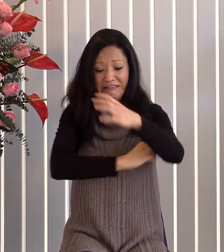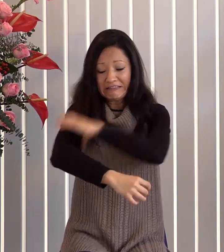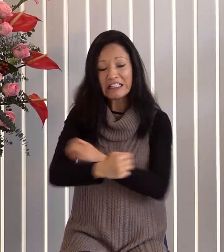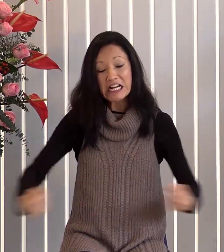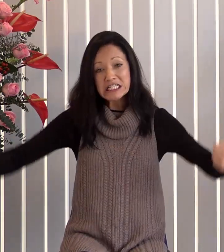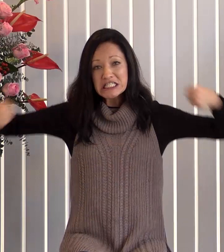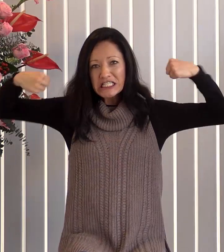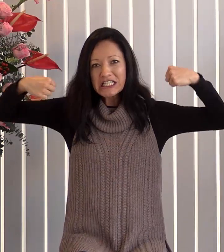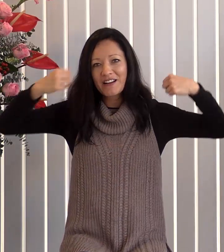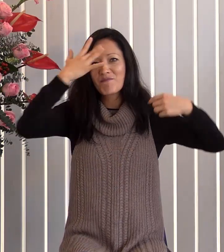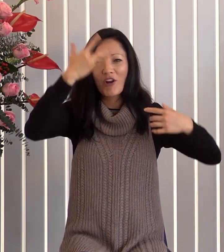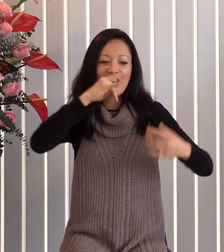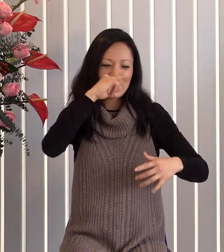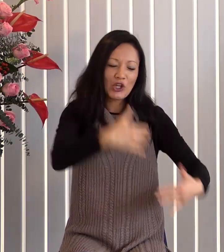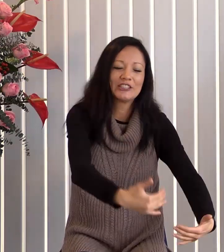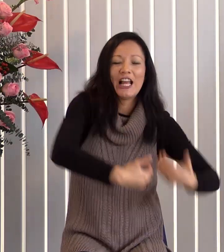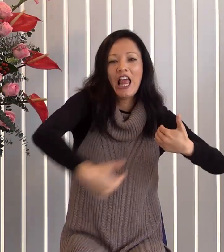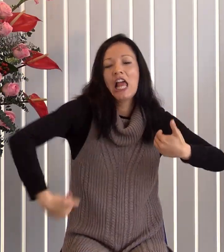cargar chinos.